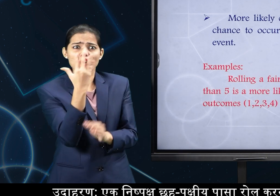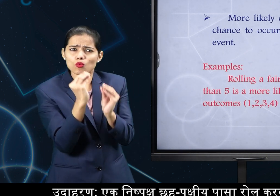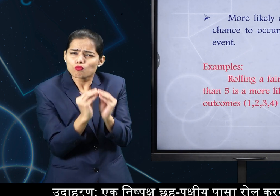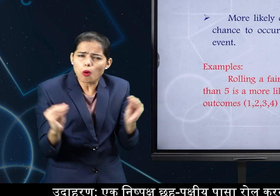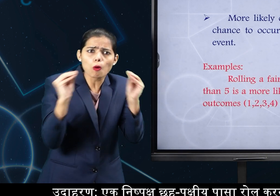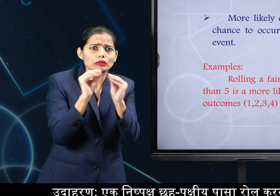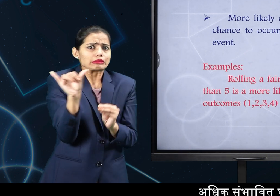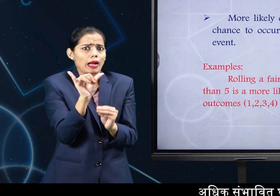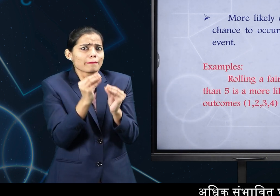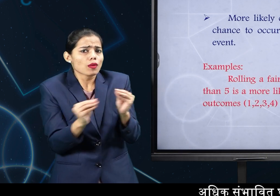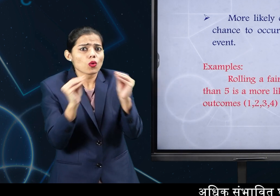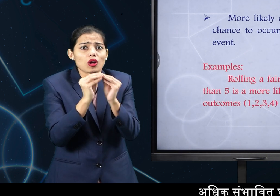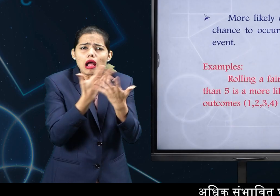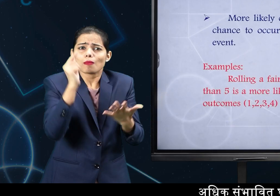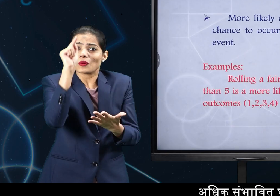प्राप्त करना एक अधिक संभावित घटना है,